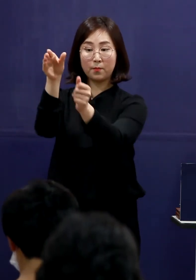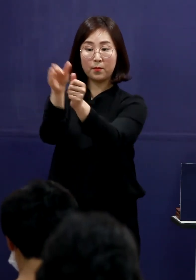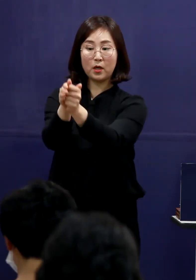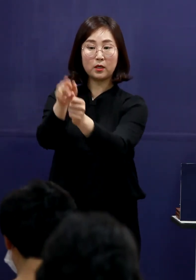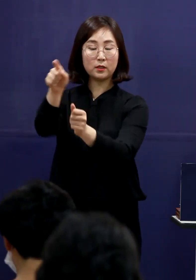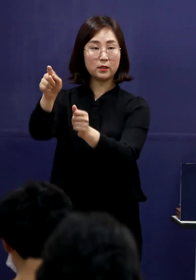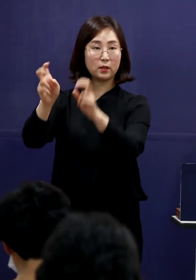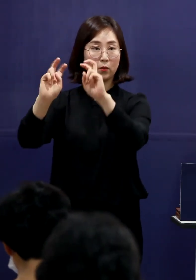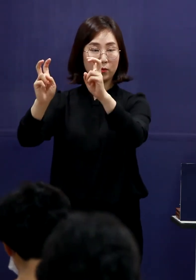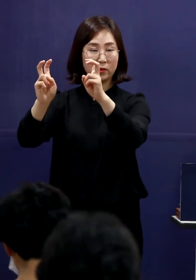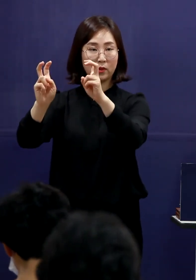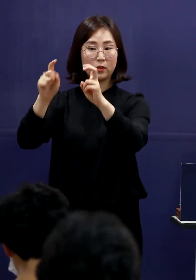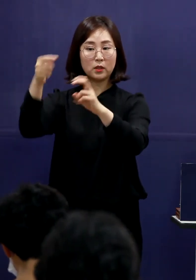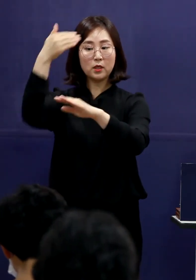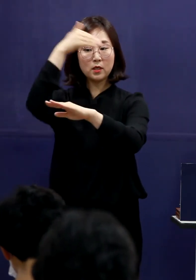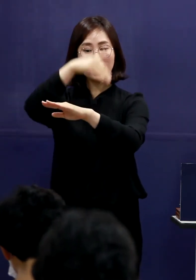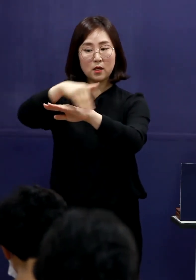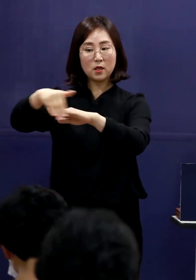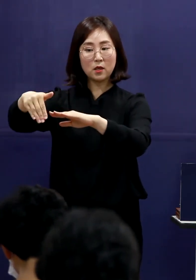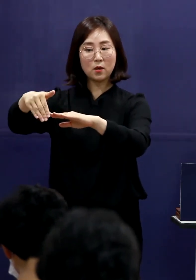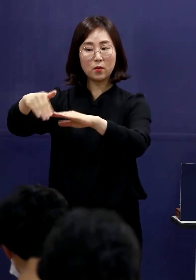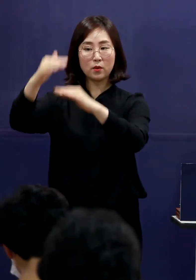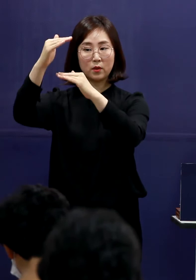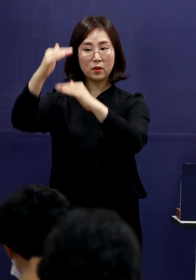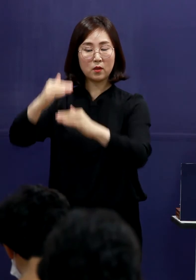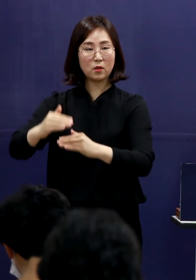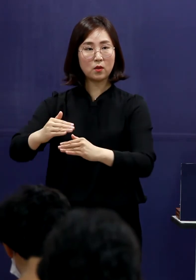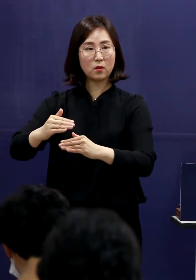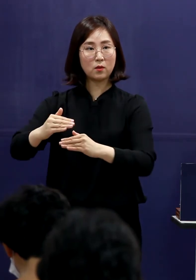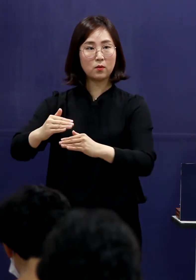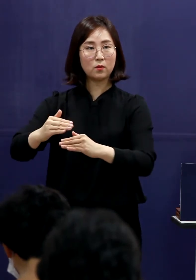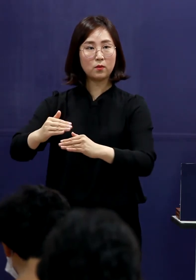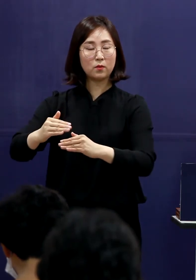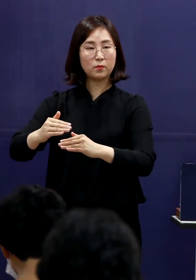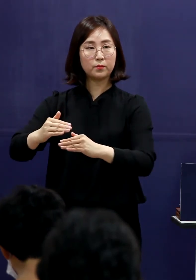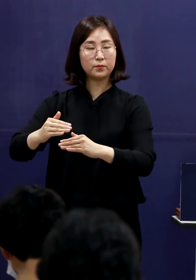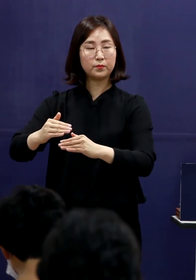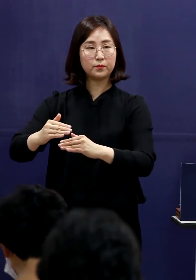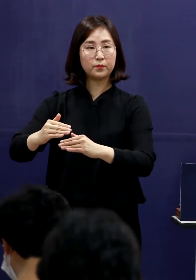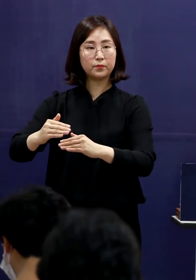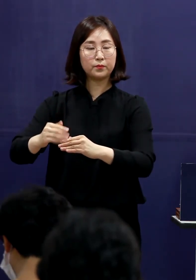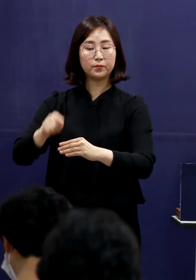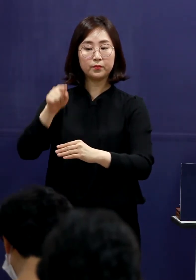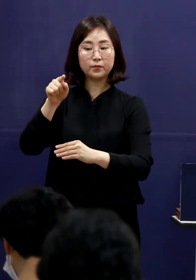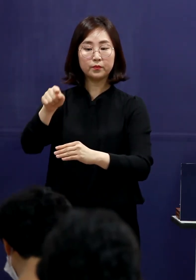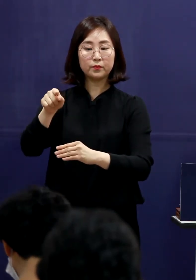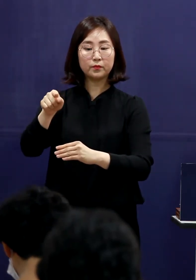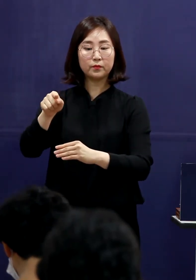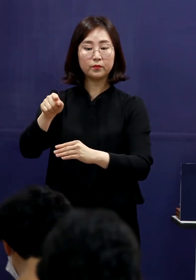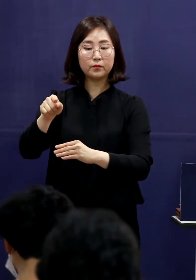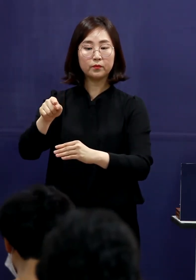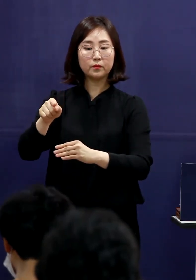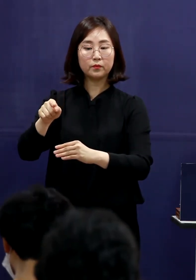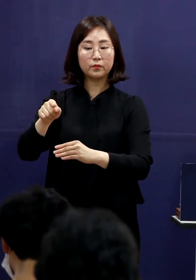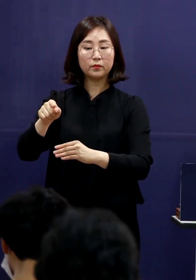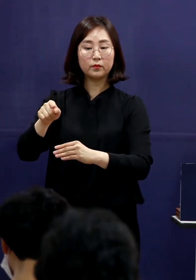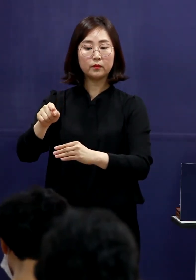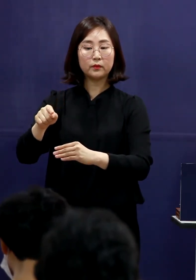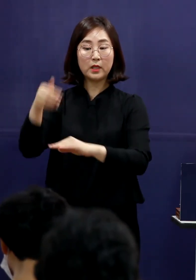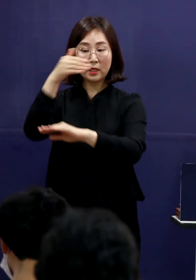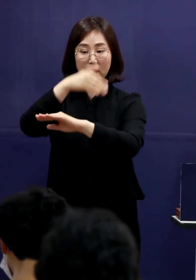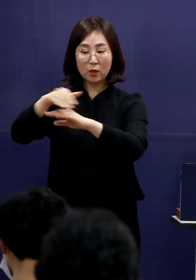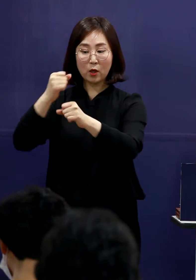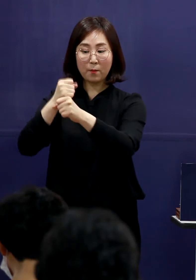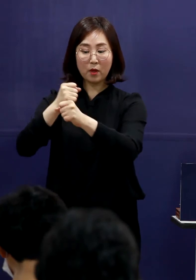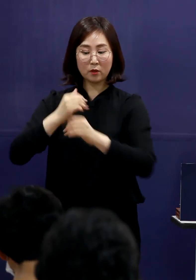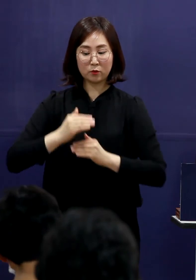이제 계획안에 대해서 그 용역사가 계획안을 만드는 과정에서